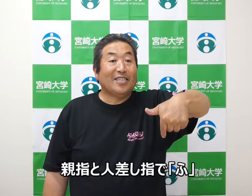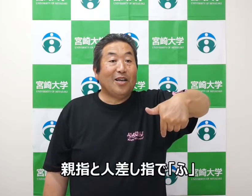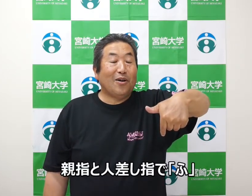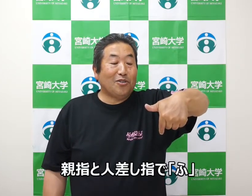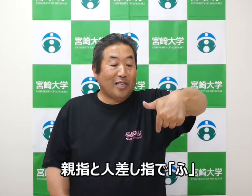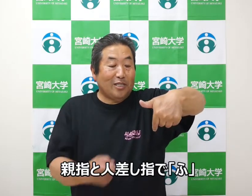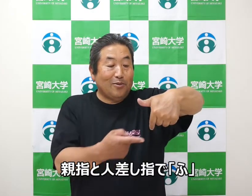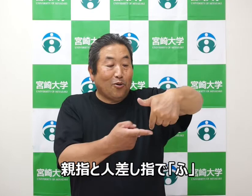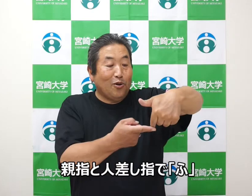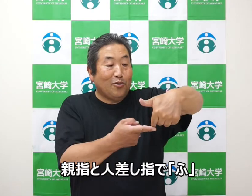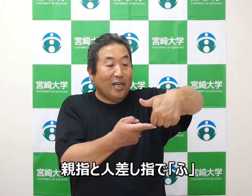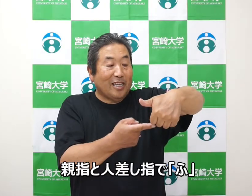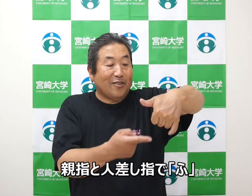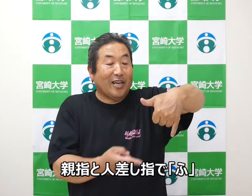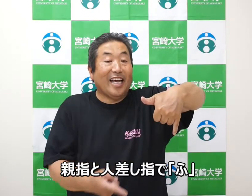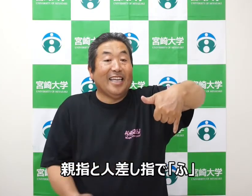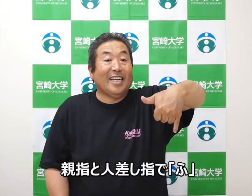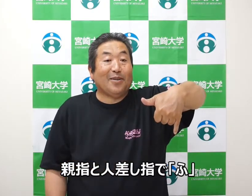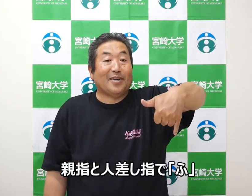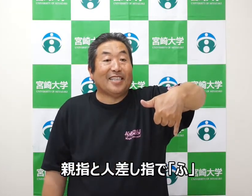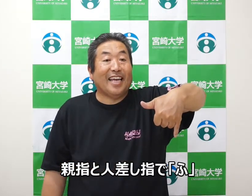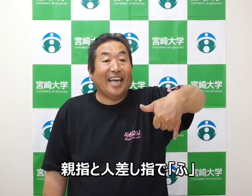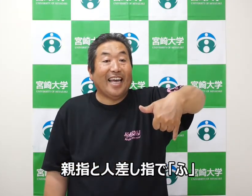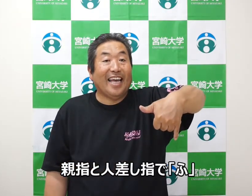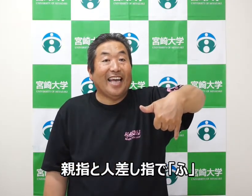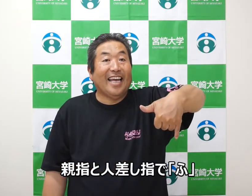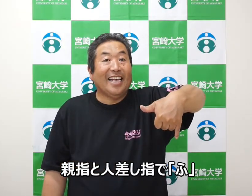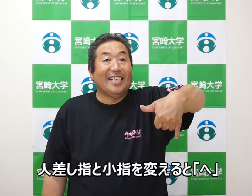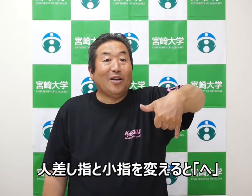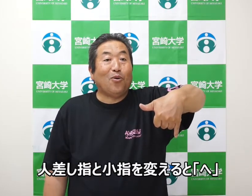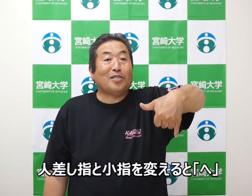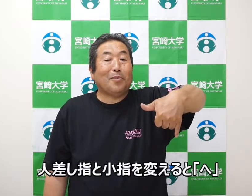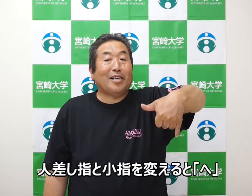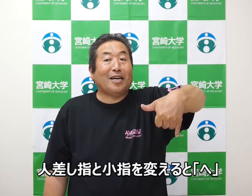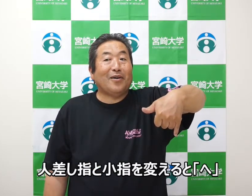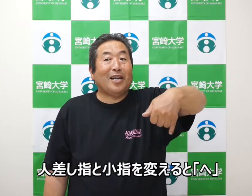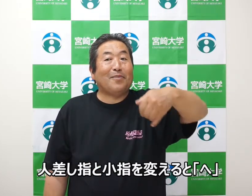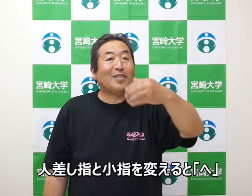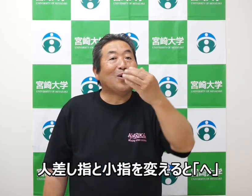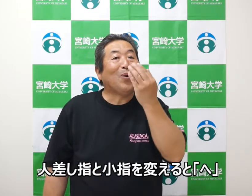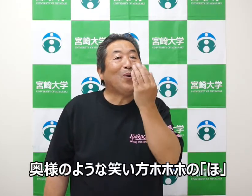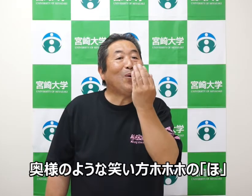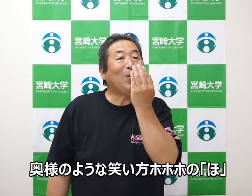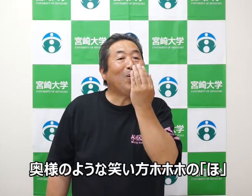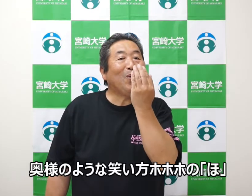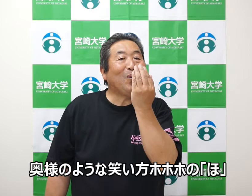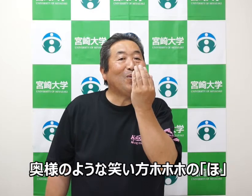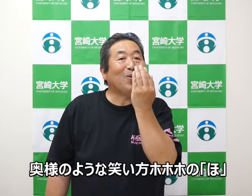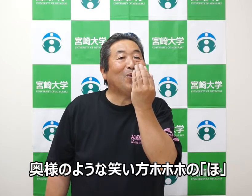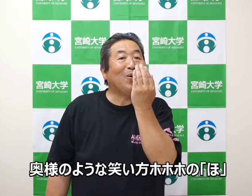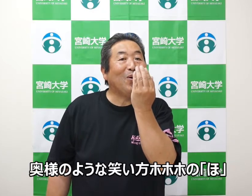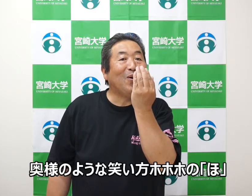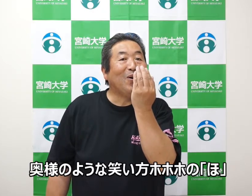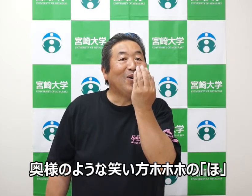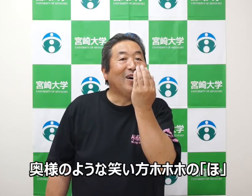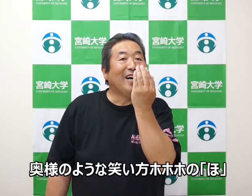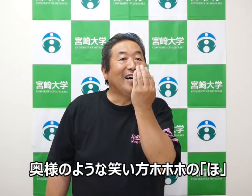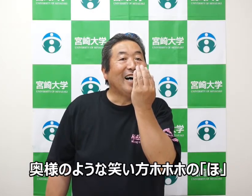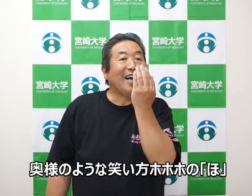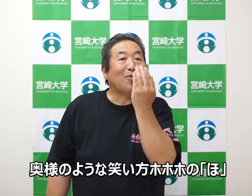では、人差し指と小指と書いたら、今度はへになります。へ。で、奥様方が笑います。ほほほほほのほ。はい。これは、